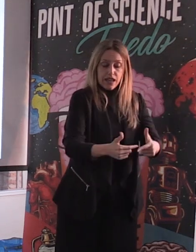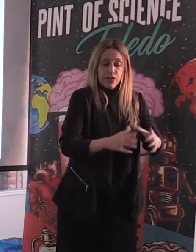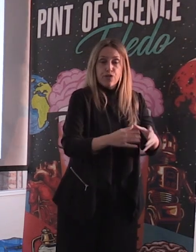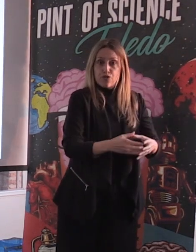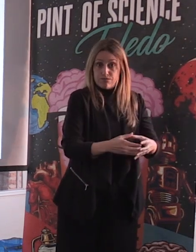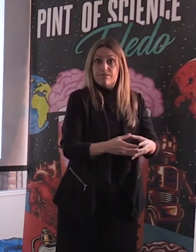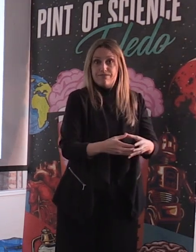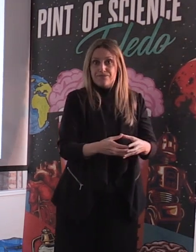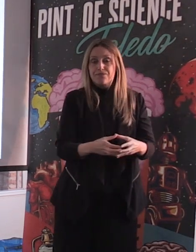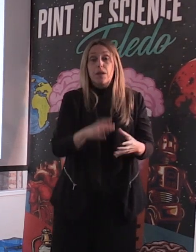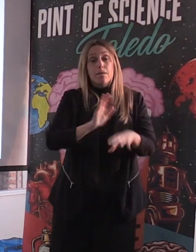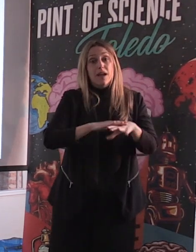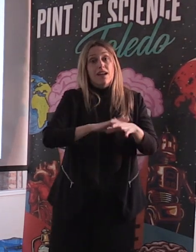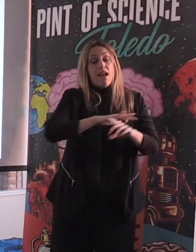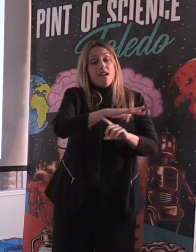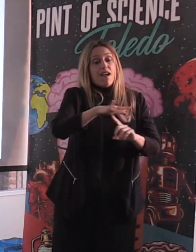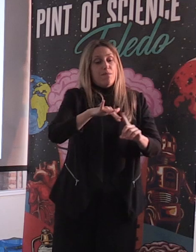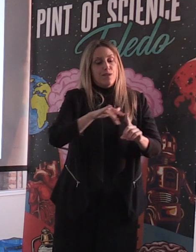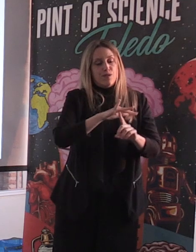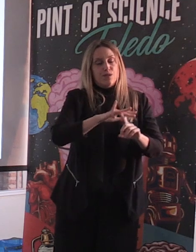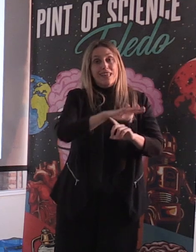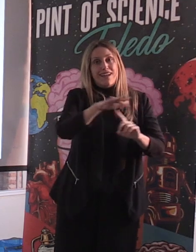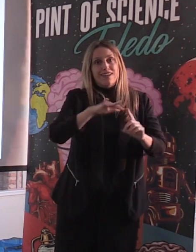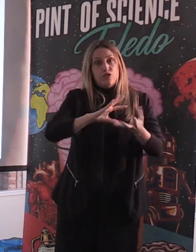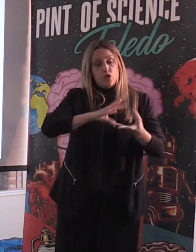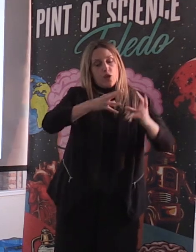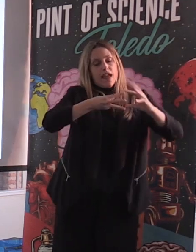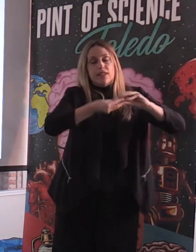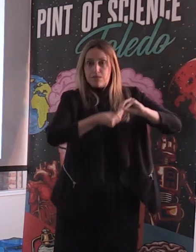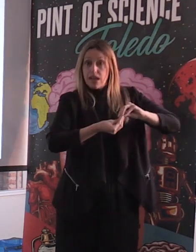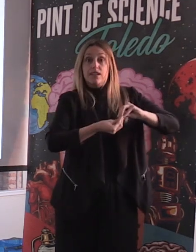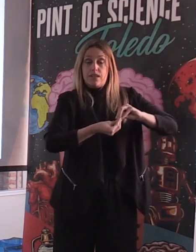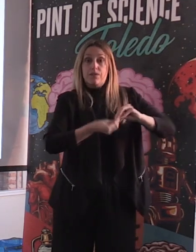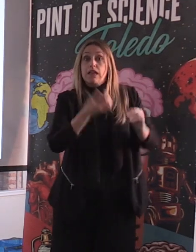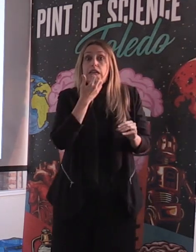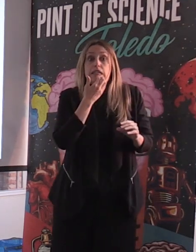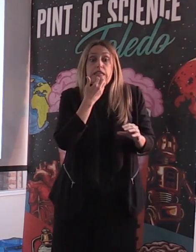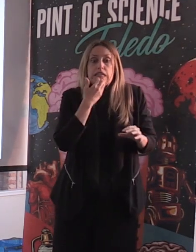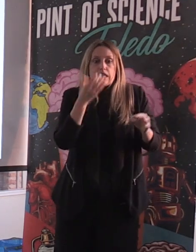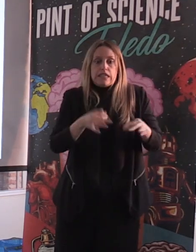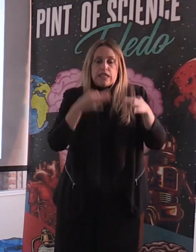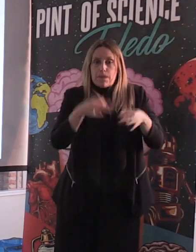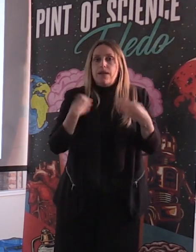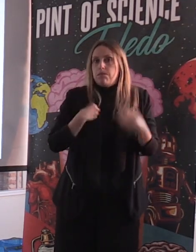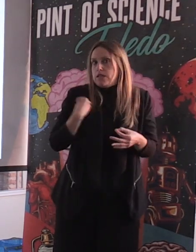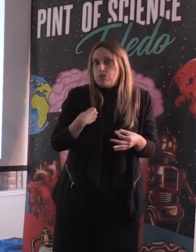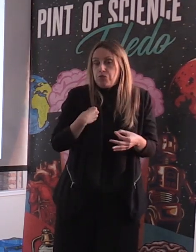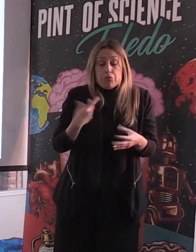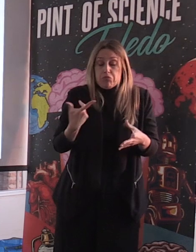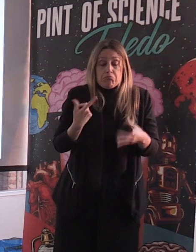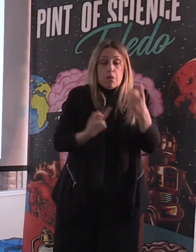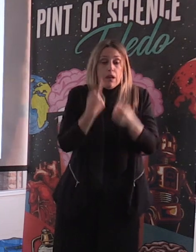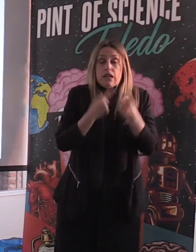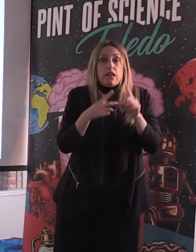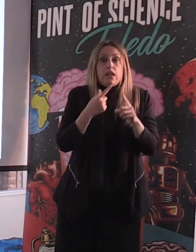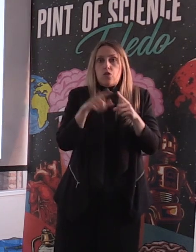una especie no puede cambiar, si todos son los mismos de siempre, se van a desaparecer con cualquier cosa que